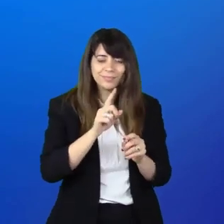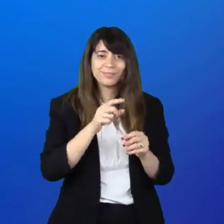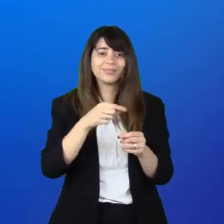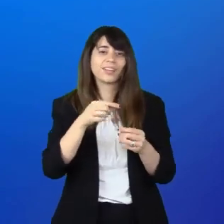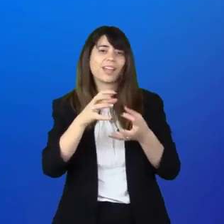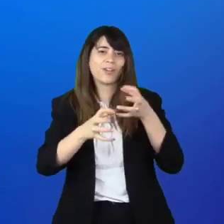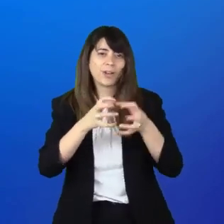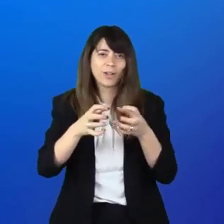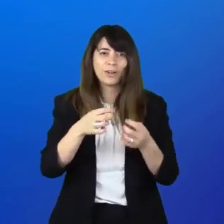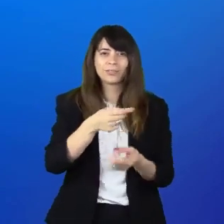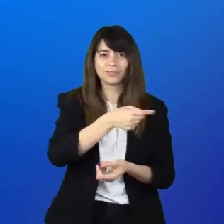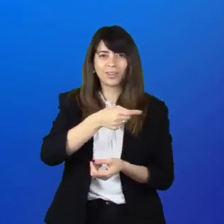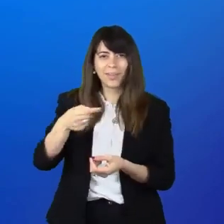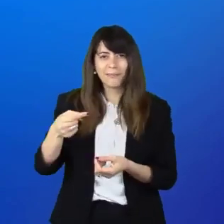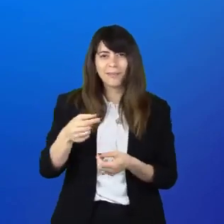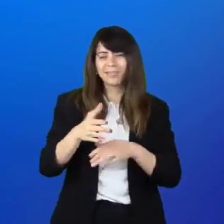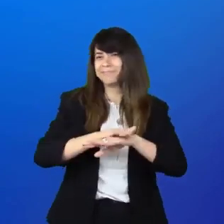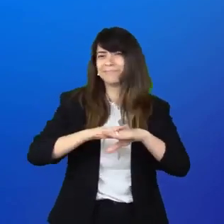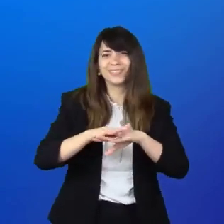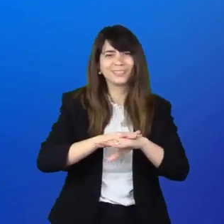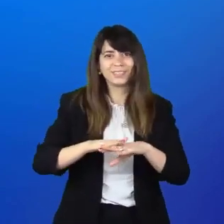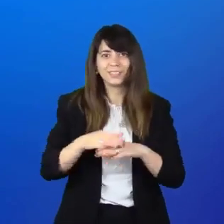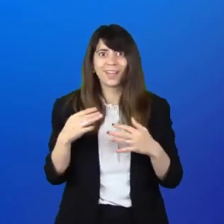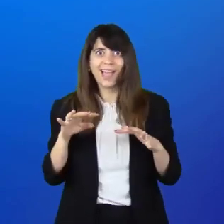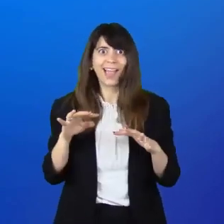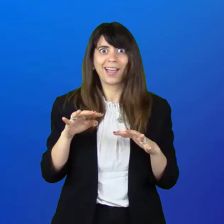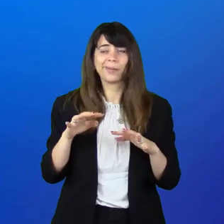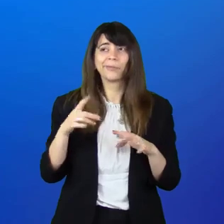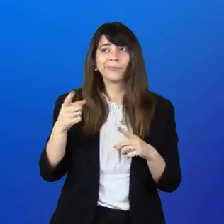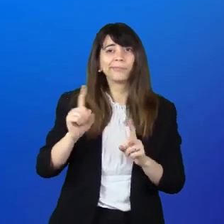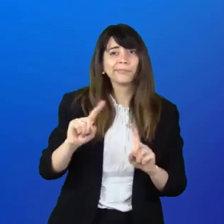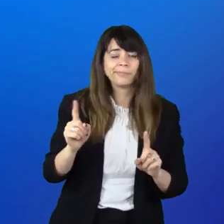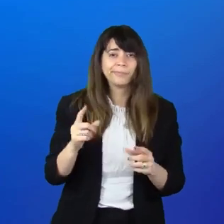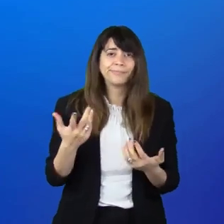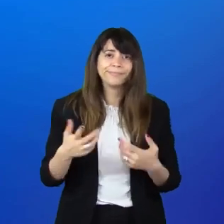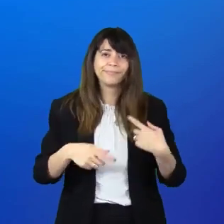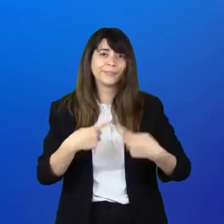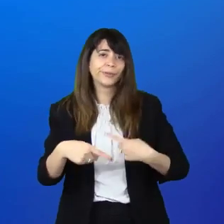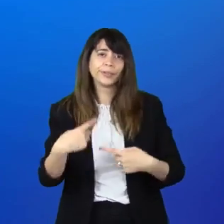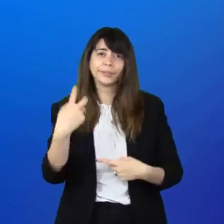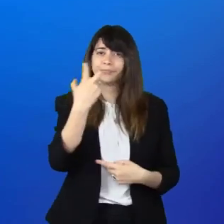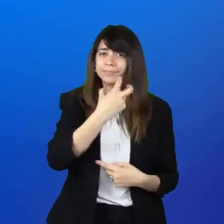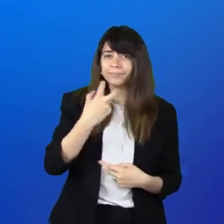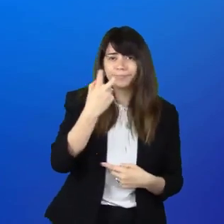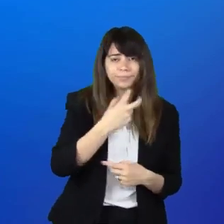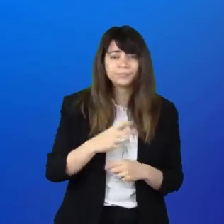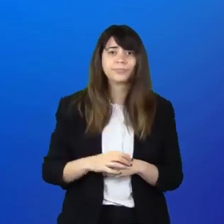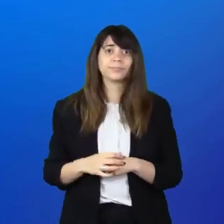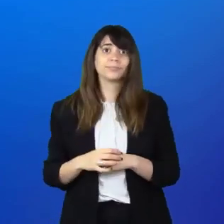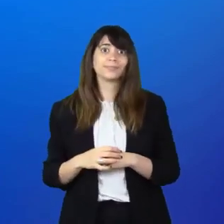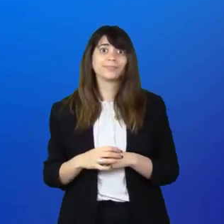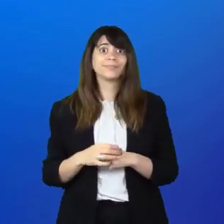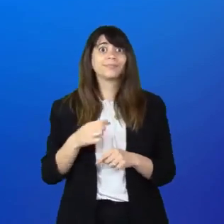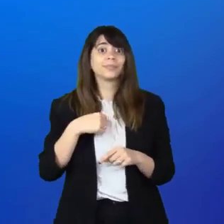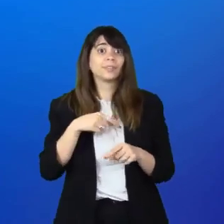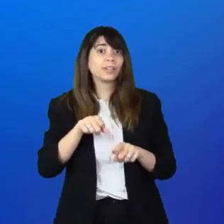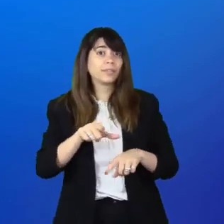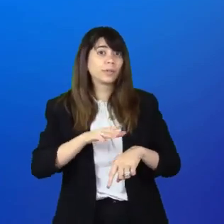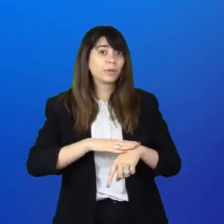nos enseñaba lengua de señas, los colores, los días de la semana, muy básico, a nosotros nos encantaba, pero igual la educación seguía siendo oral. En